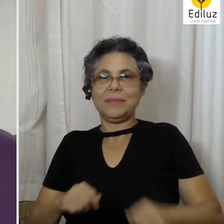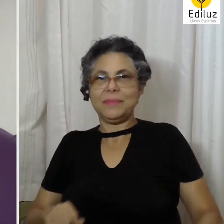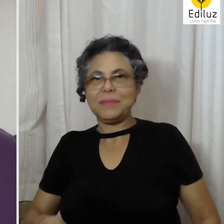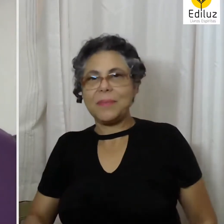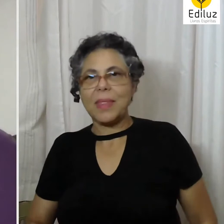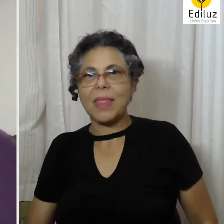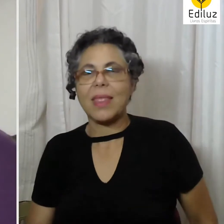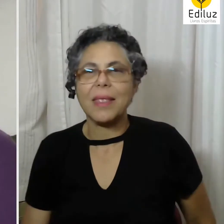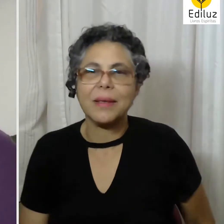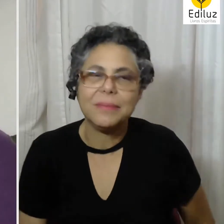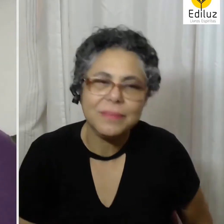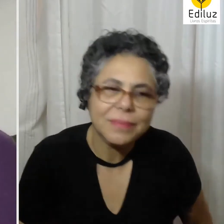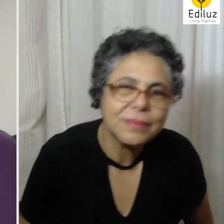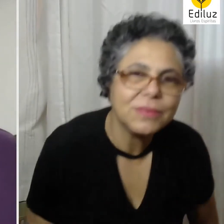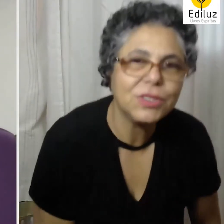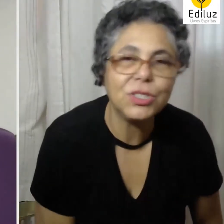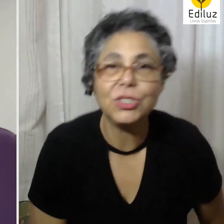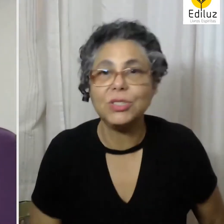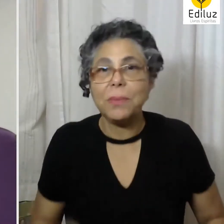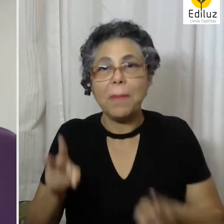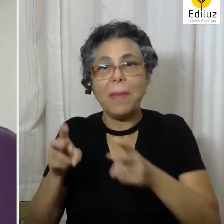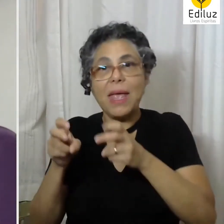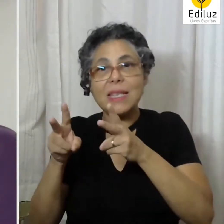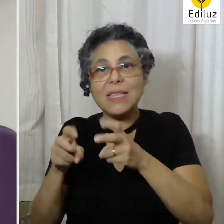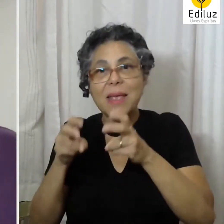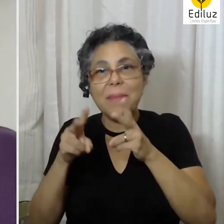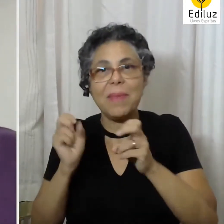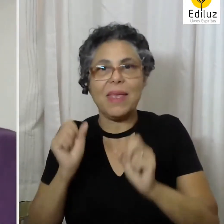de perceber.